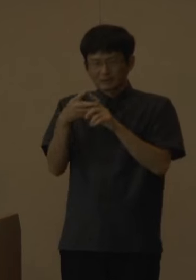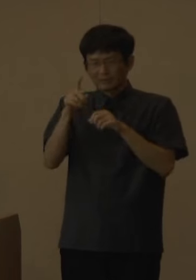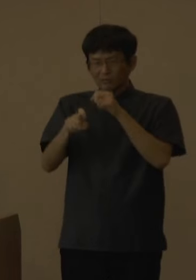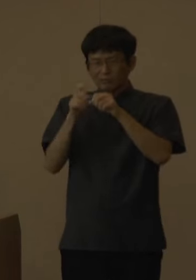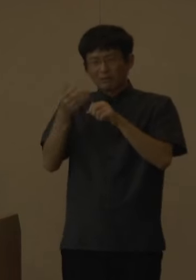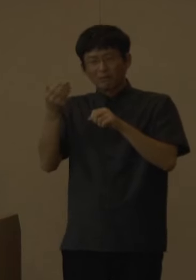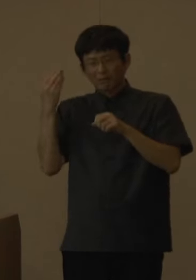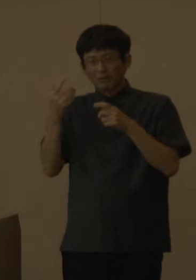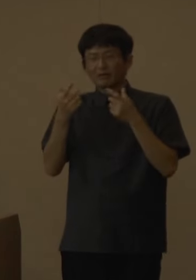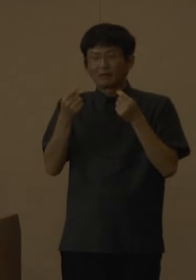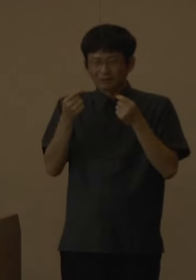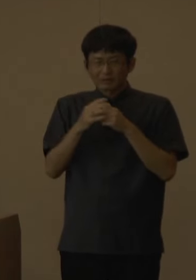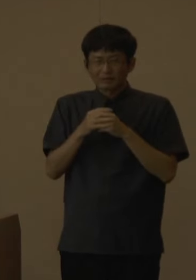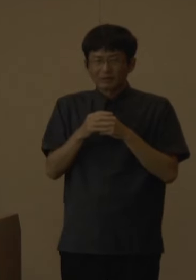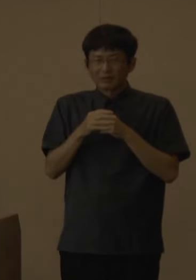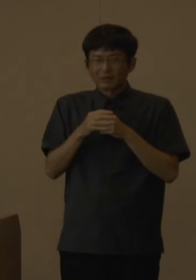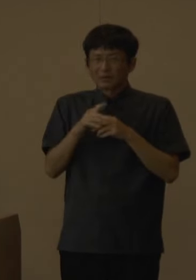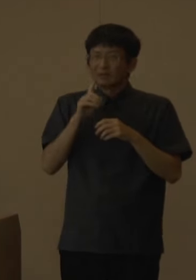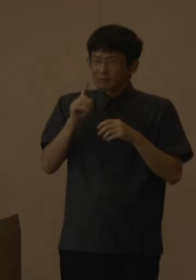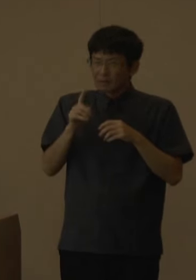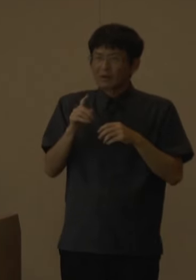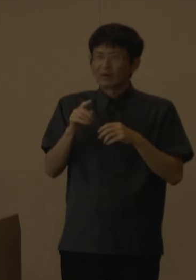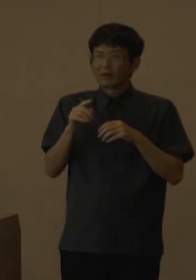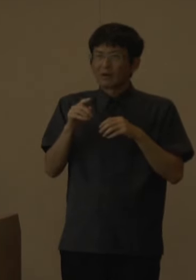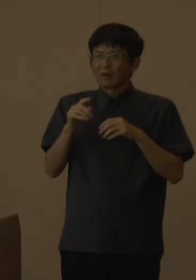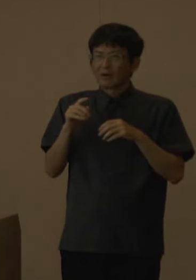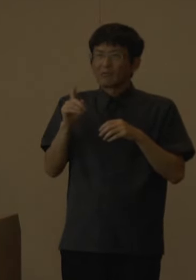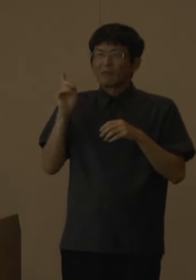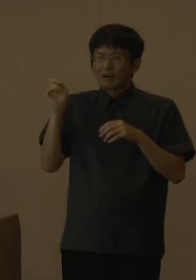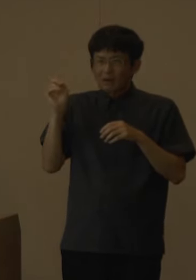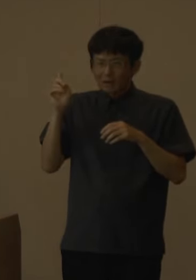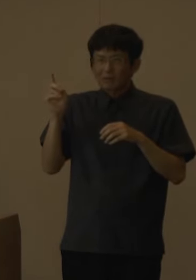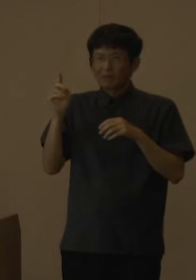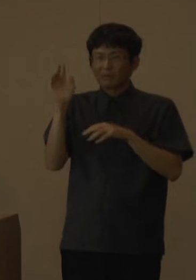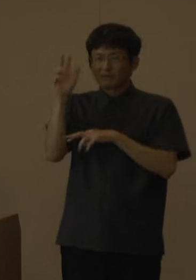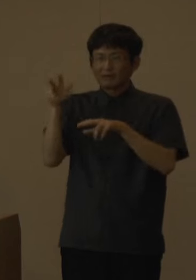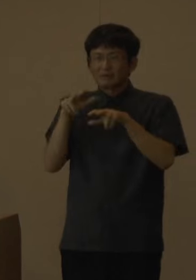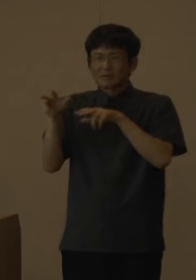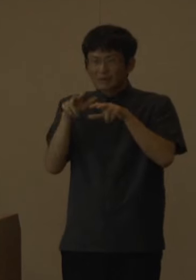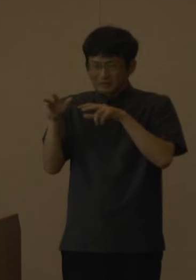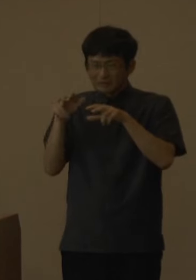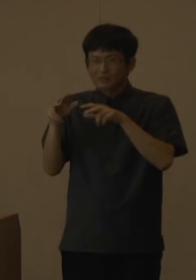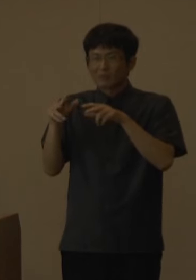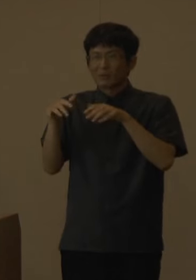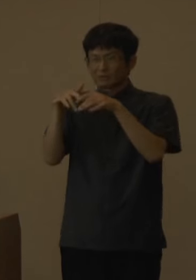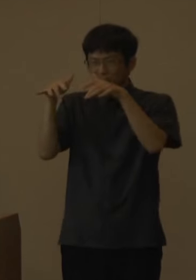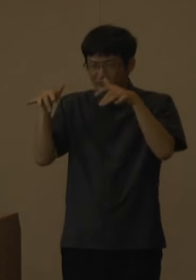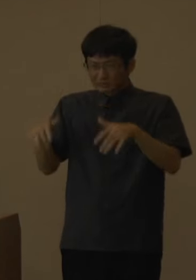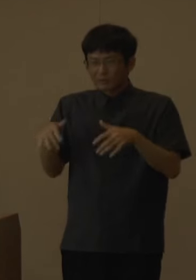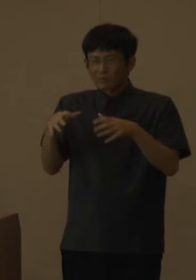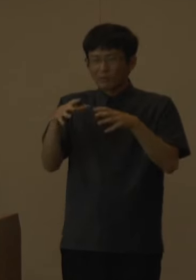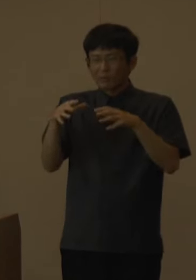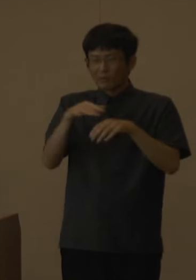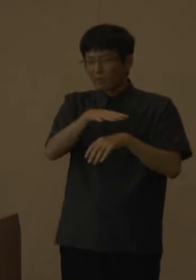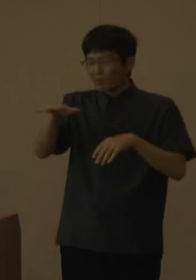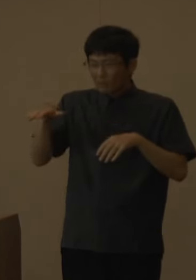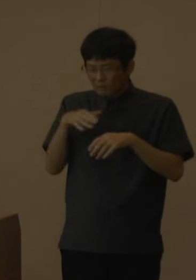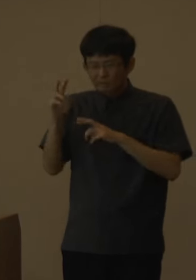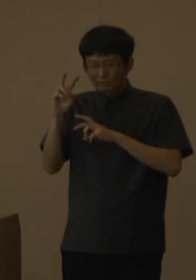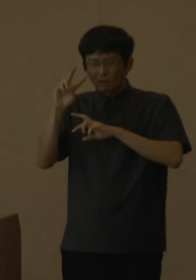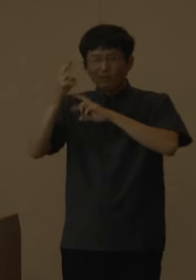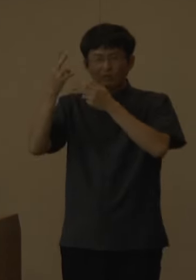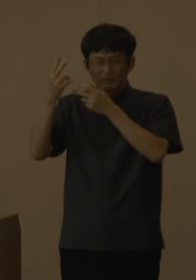ね、言ってみれば政治体制としてのオール沖縄勢力というのが一種一つ誕生した日